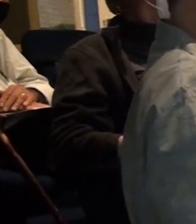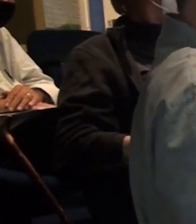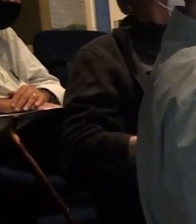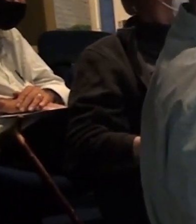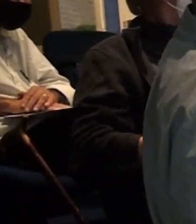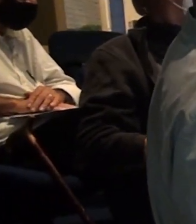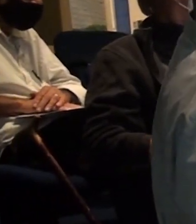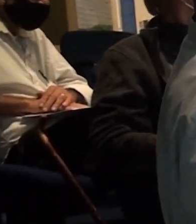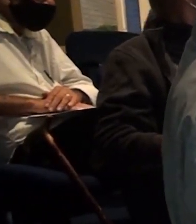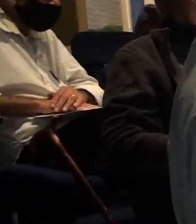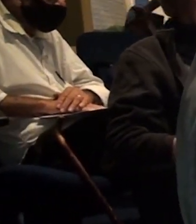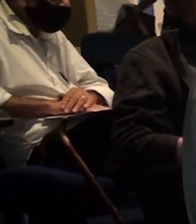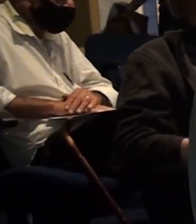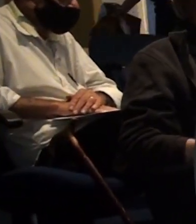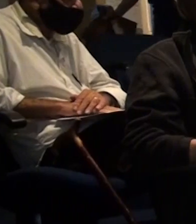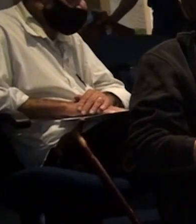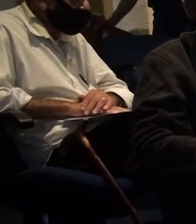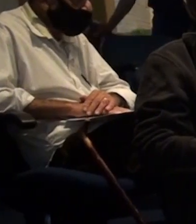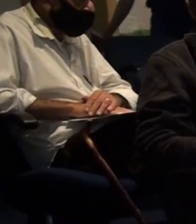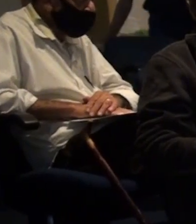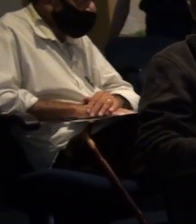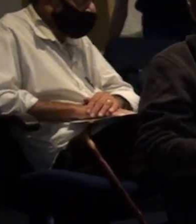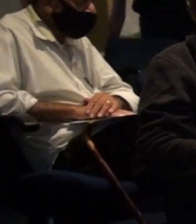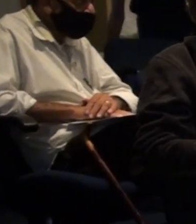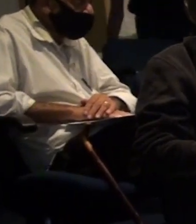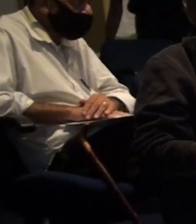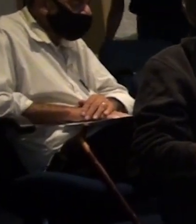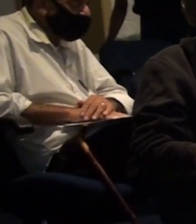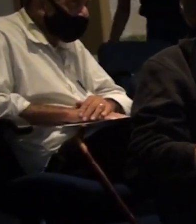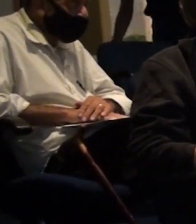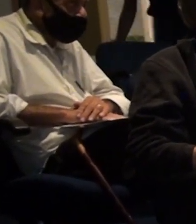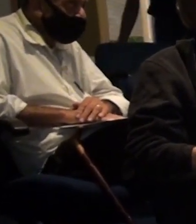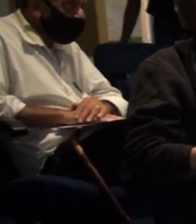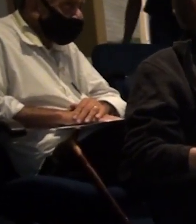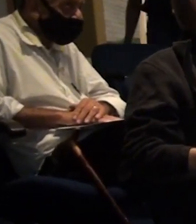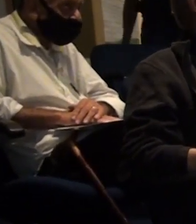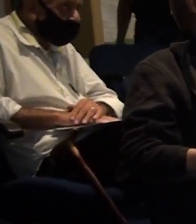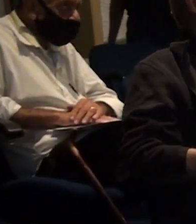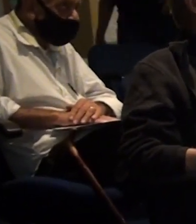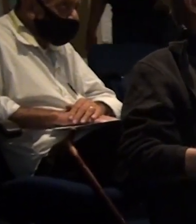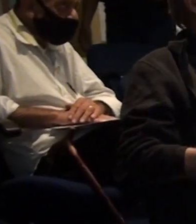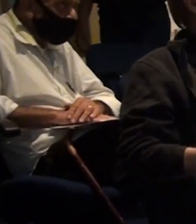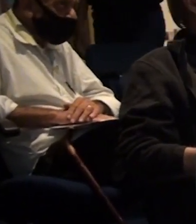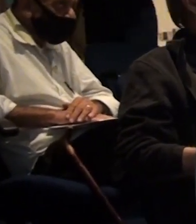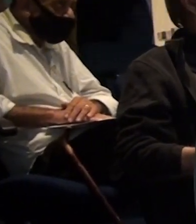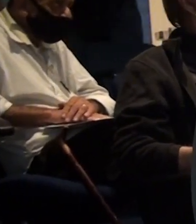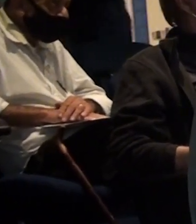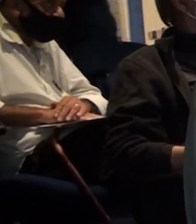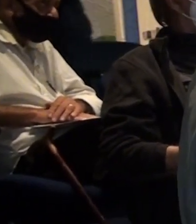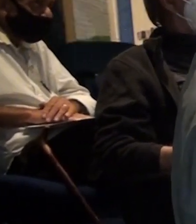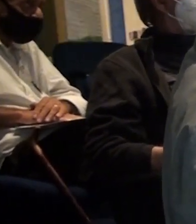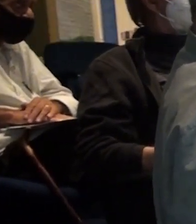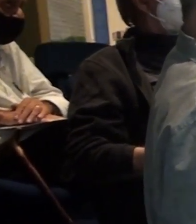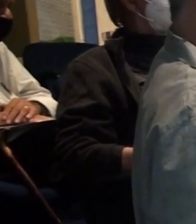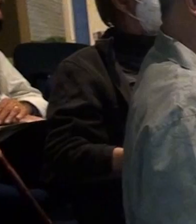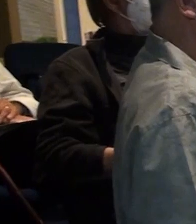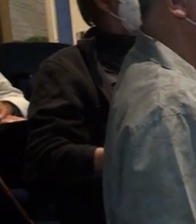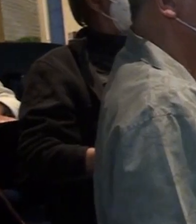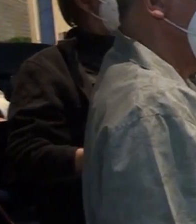que estar na moda tira muito do que eu sou. E é isso.